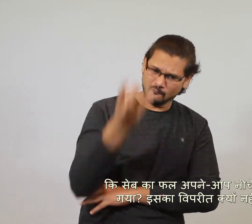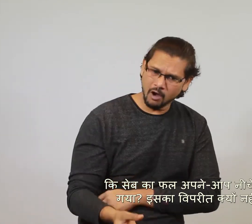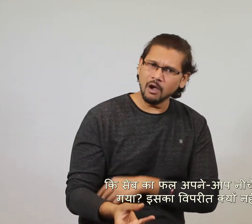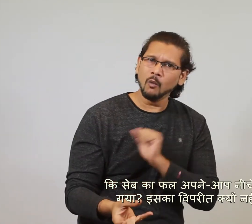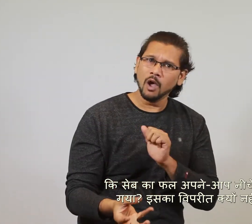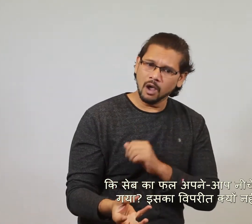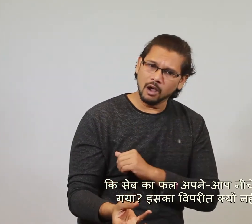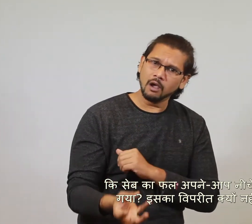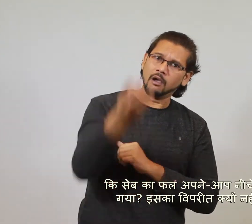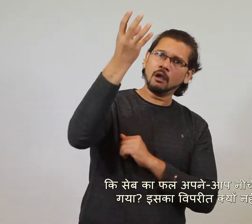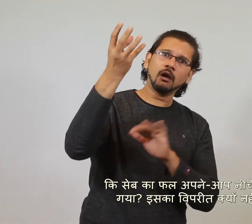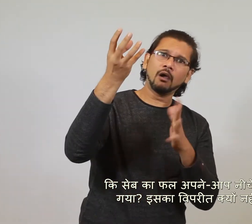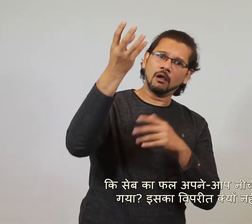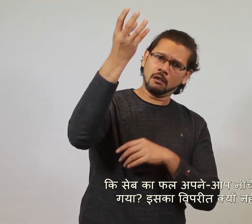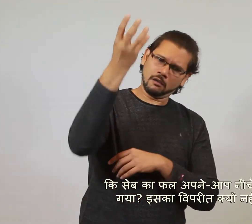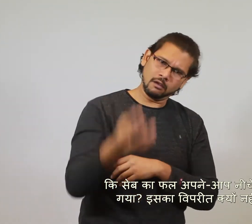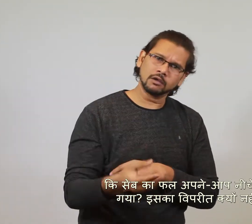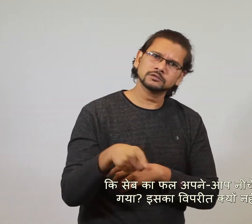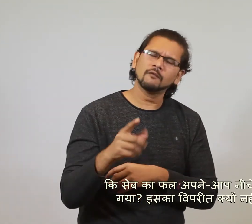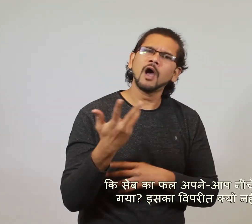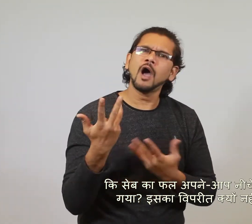कैसे गिर गया इसका विपरीत क्यों नहीं हुआ